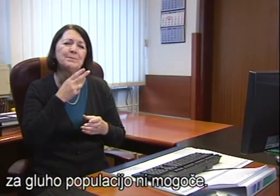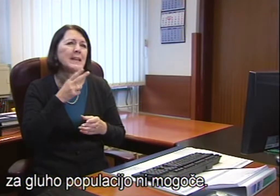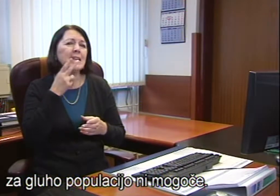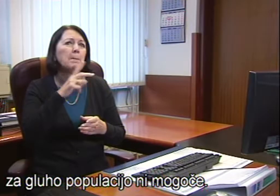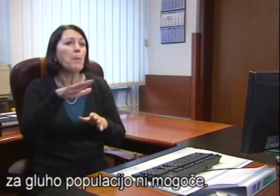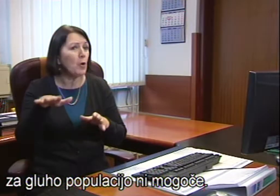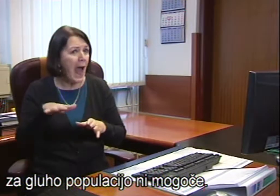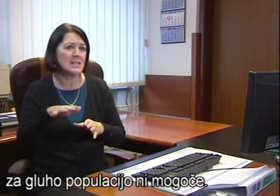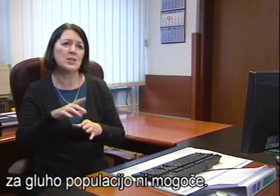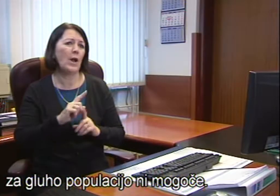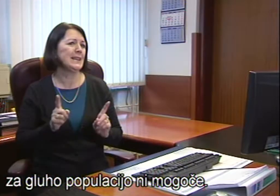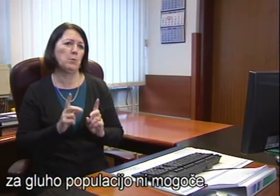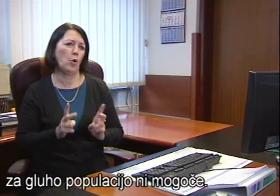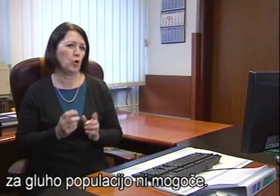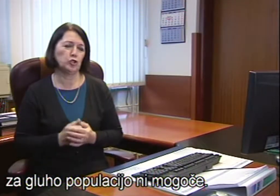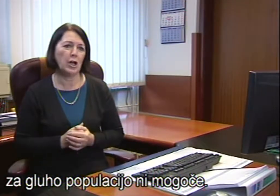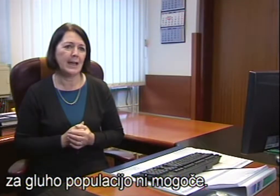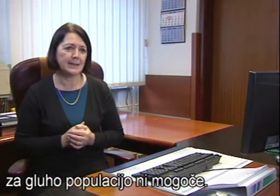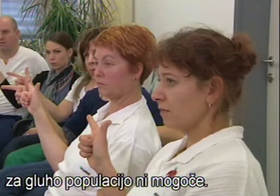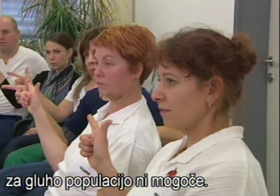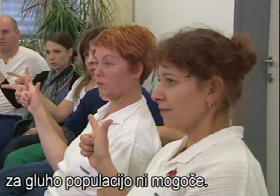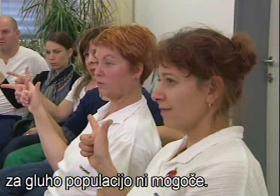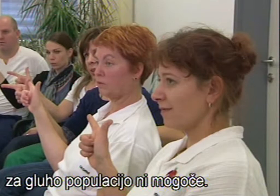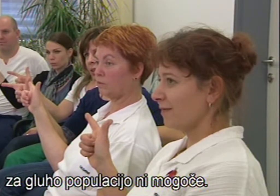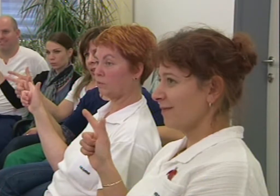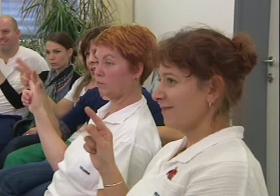gluho populacijo ni mogoče.